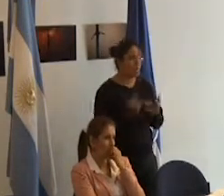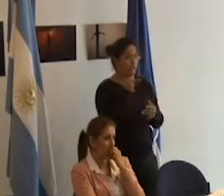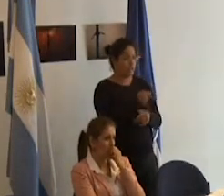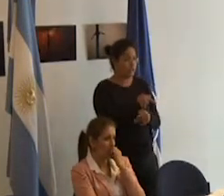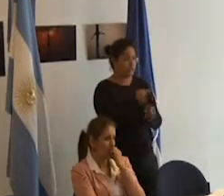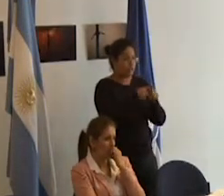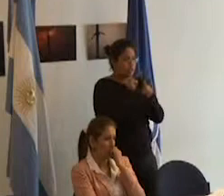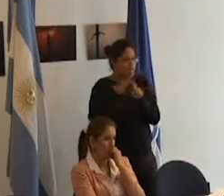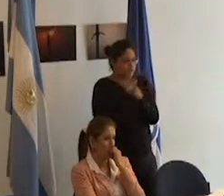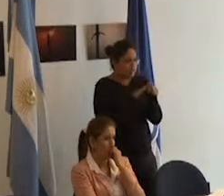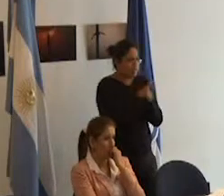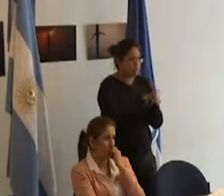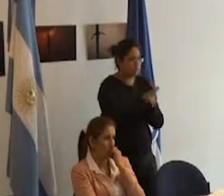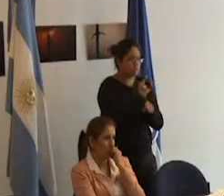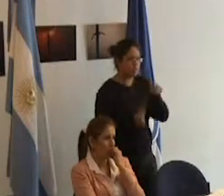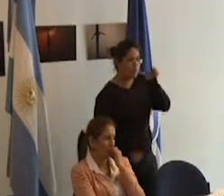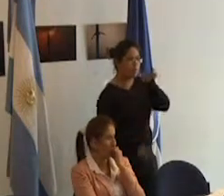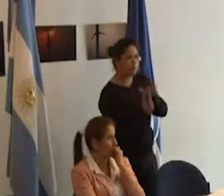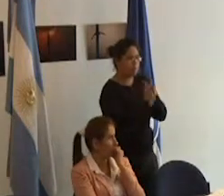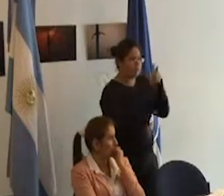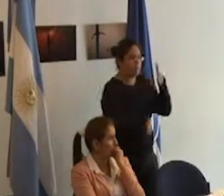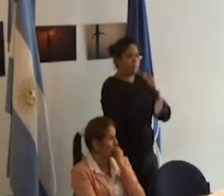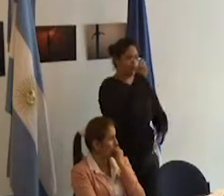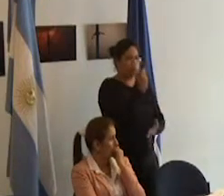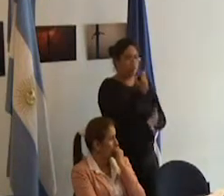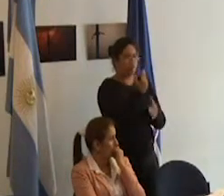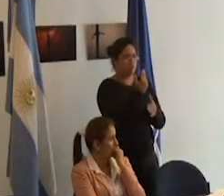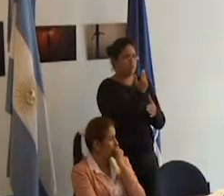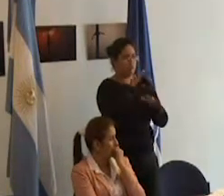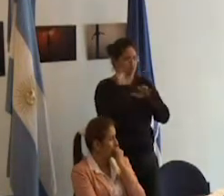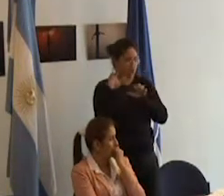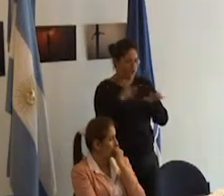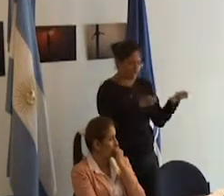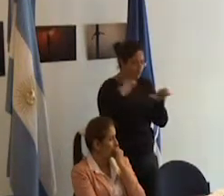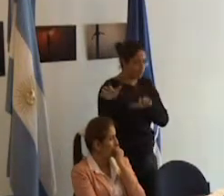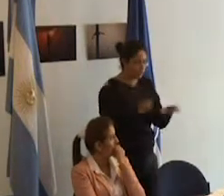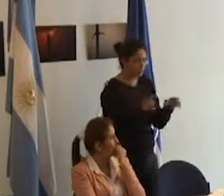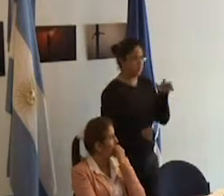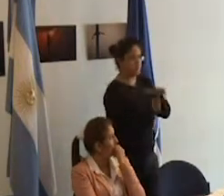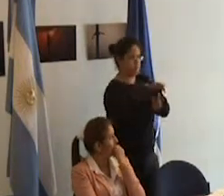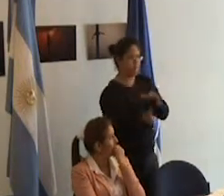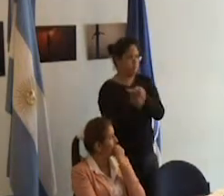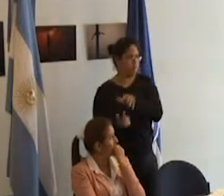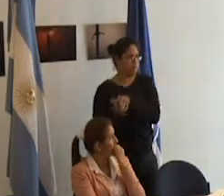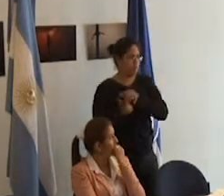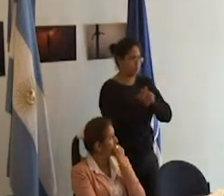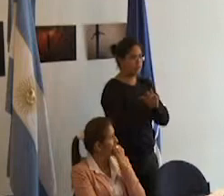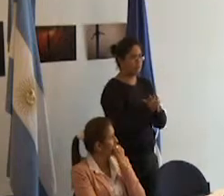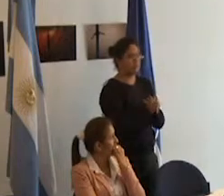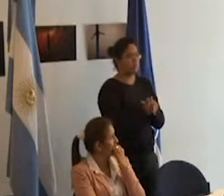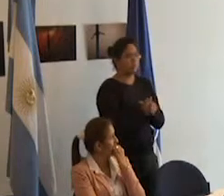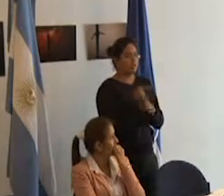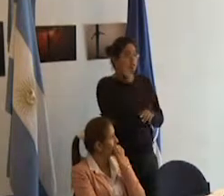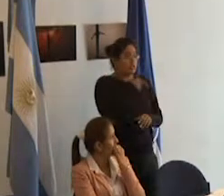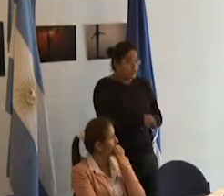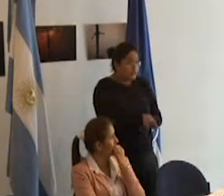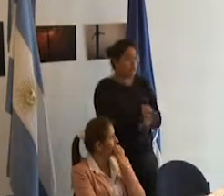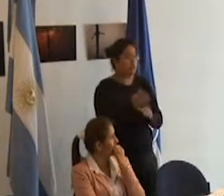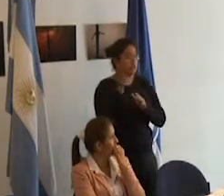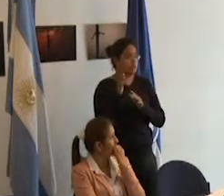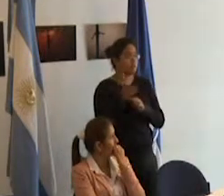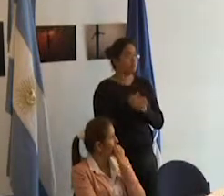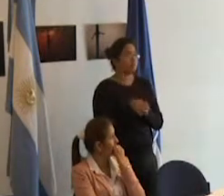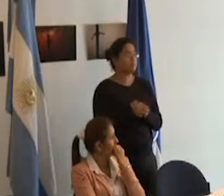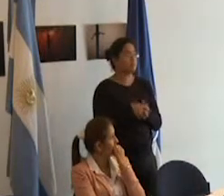de visibilizaciones hace que se empiecen a generar unas acciones. Entonces creo que desde ese sentido, en ese